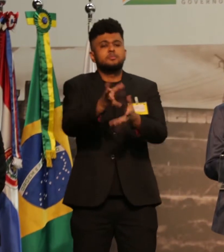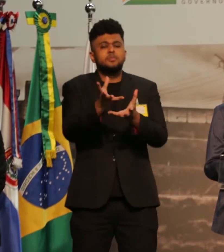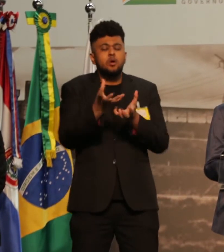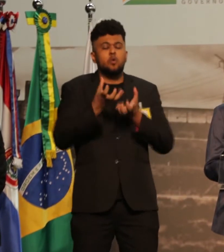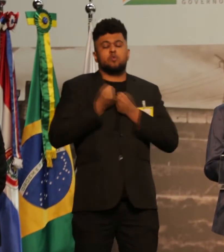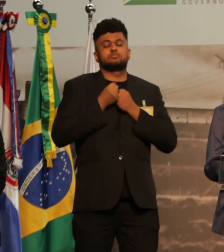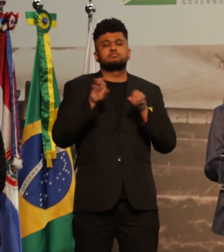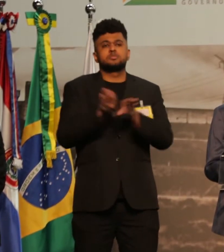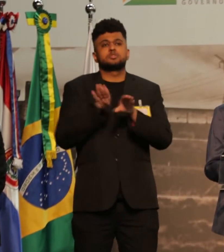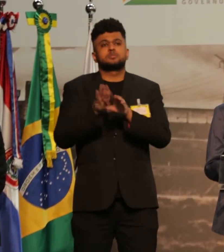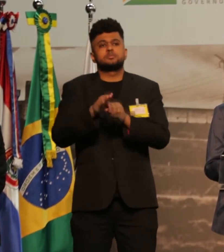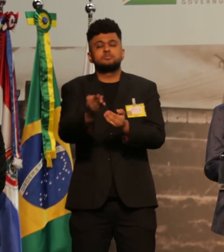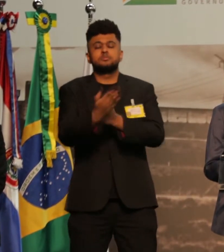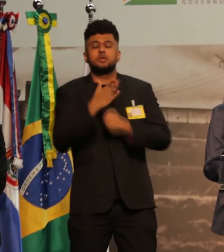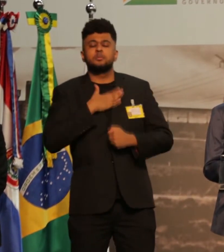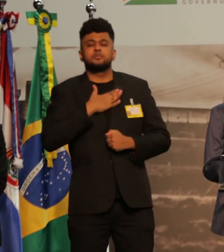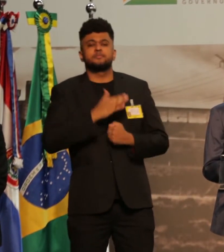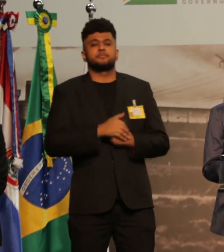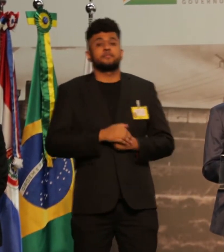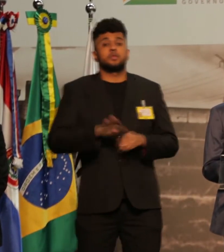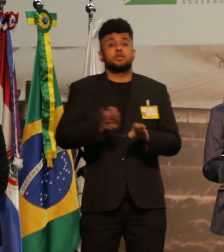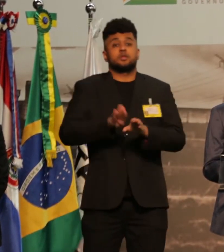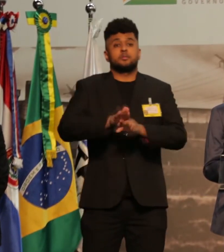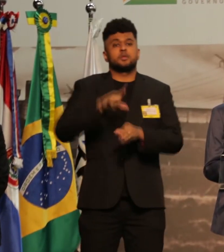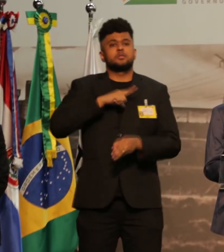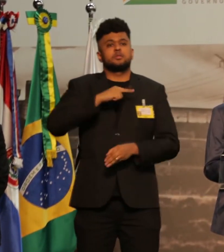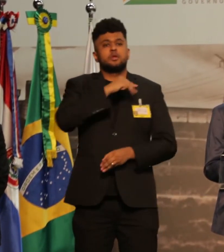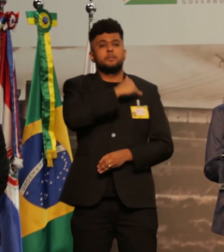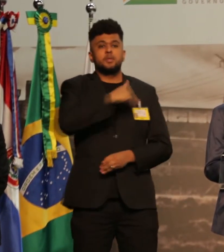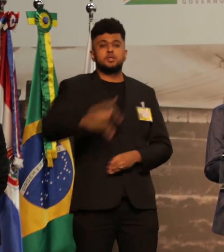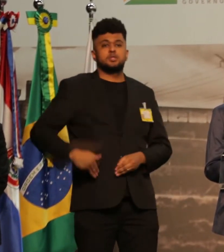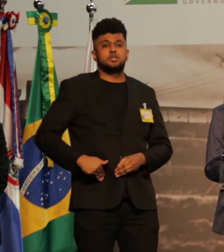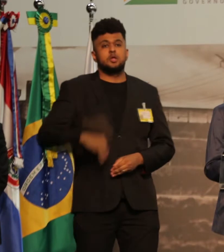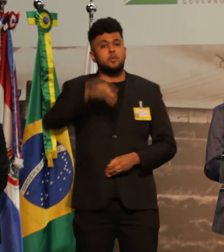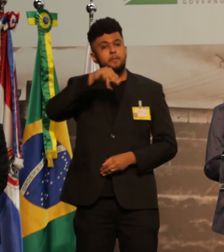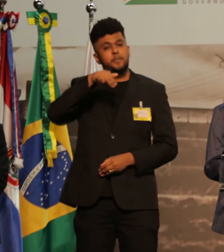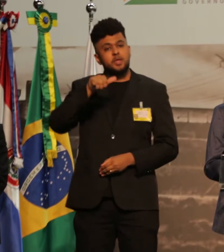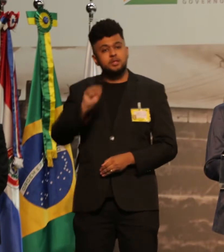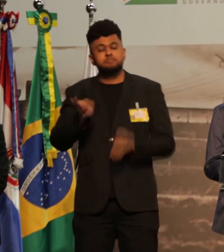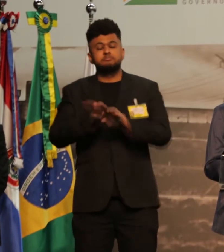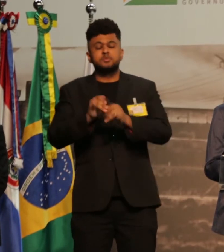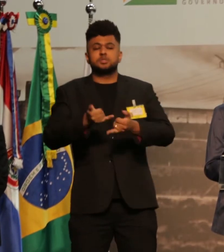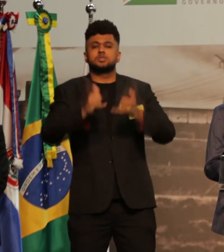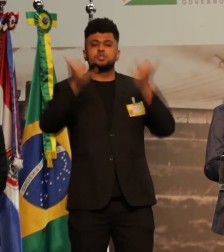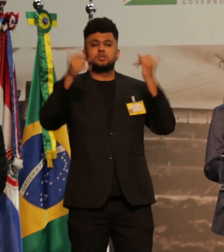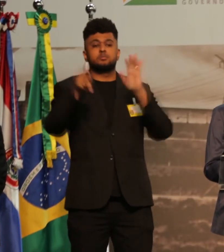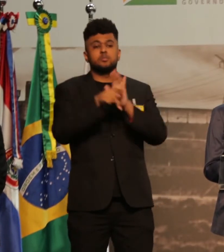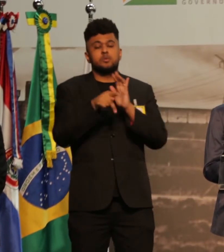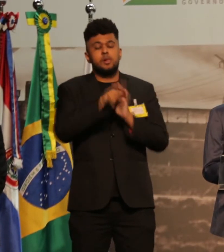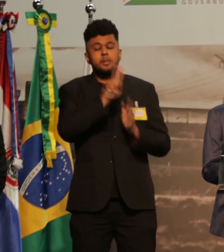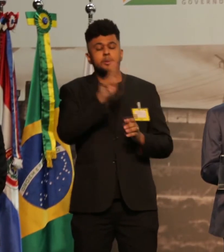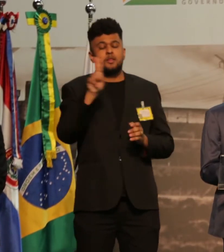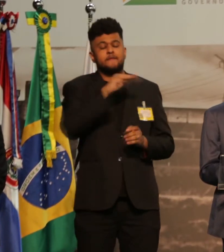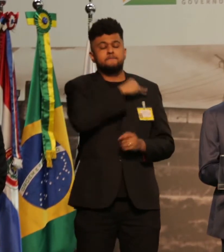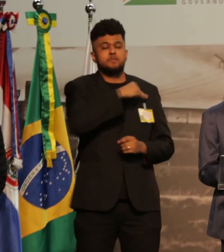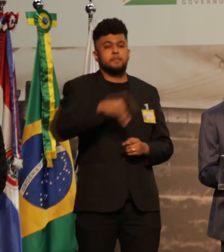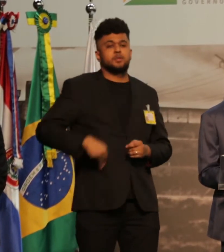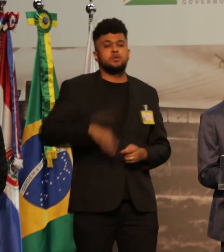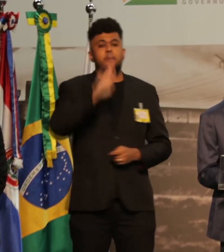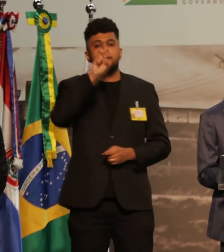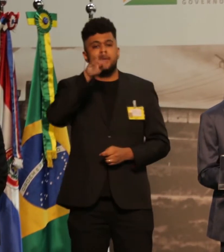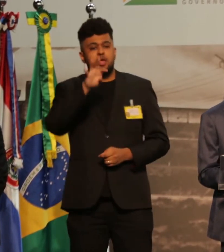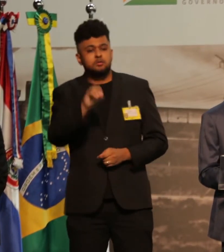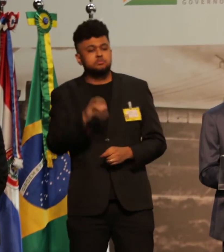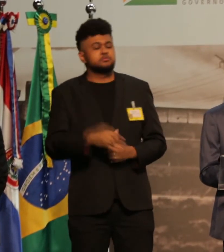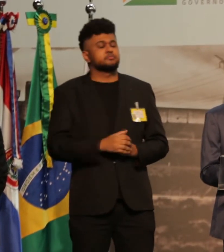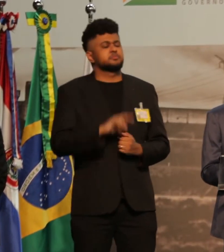em contexto recebidos. Destaco o Ministério das Minas e Energia, no nome do ministro Bento Albuquerque,